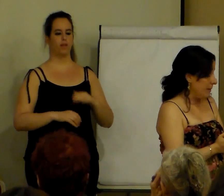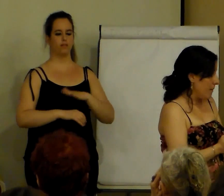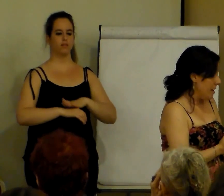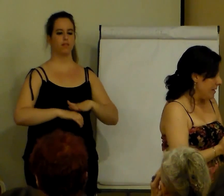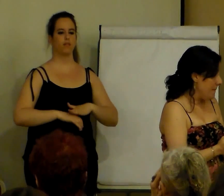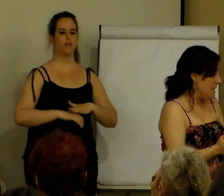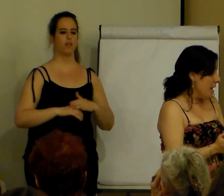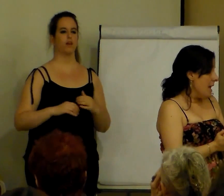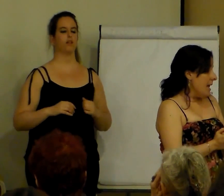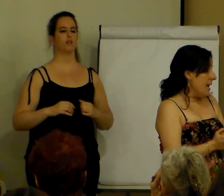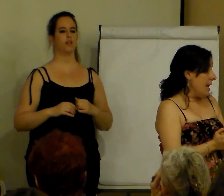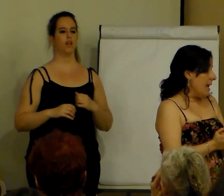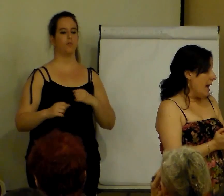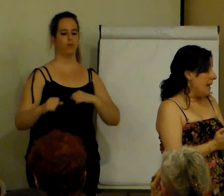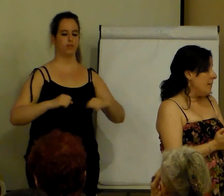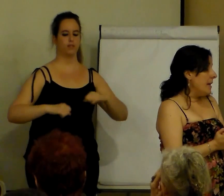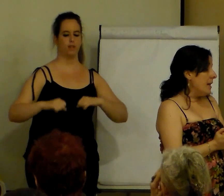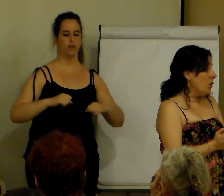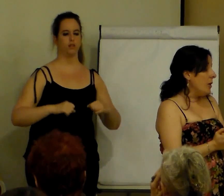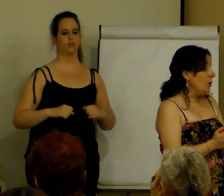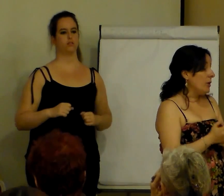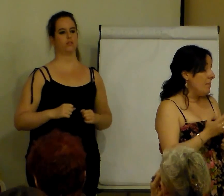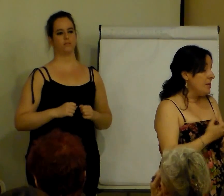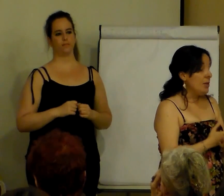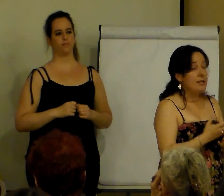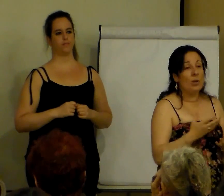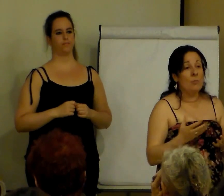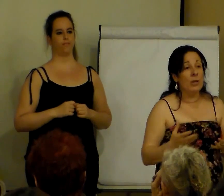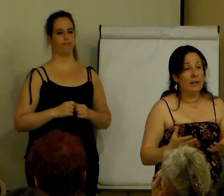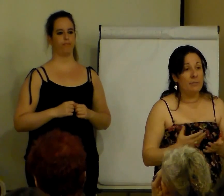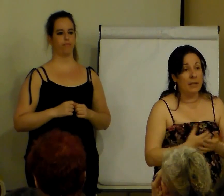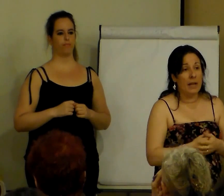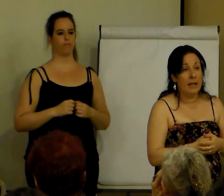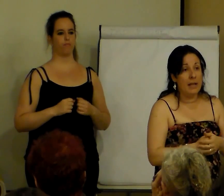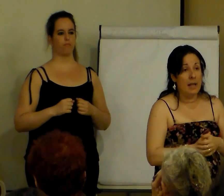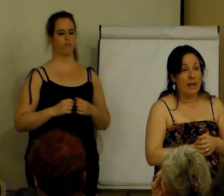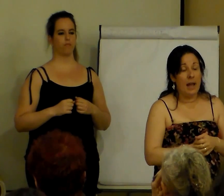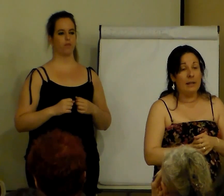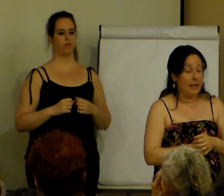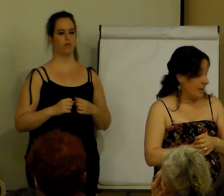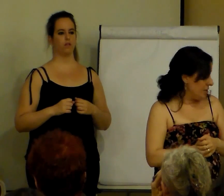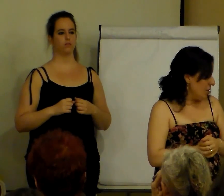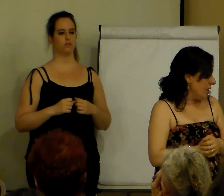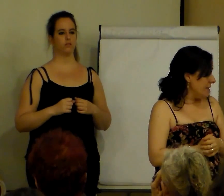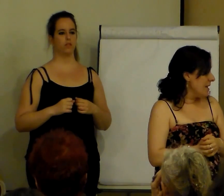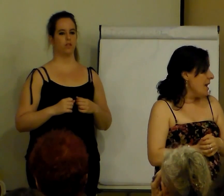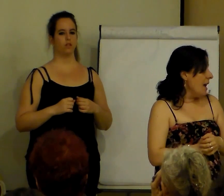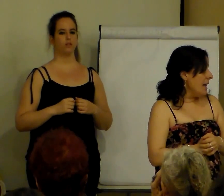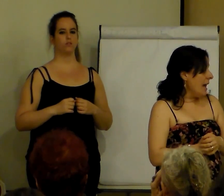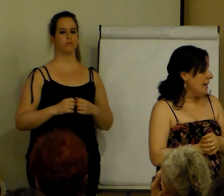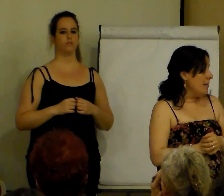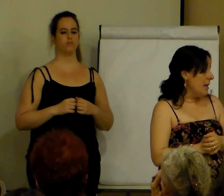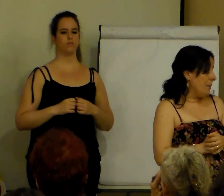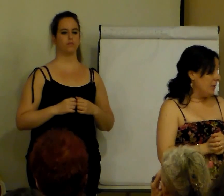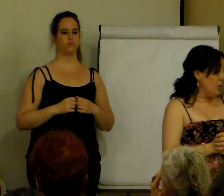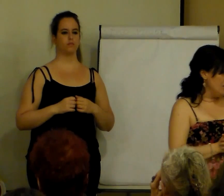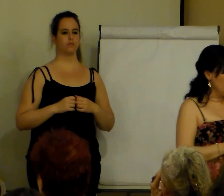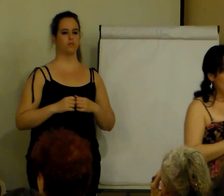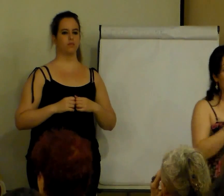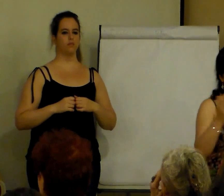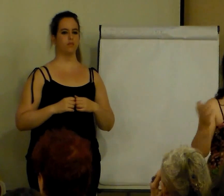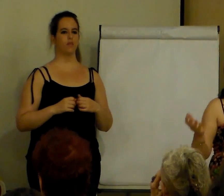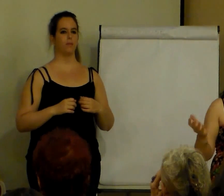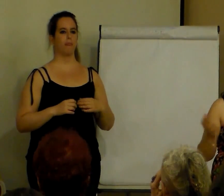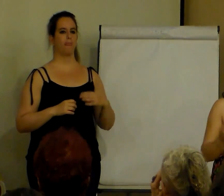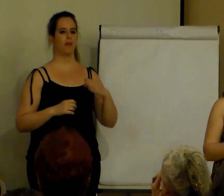sensibilidad, respectivamente. A nivel de los neurotransmisores y hormonas también hay alteraciones. A nivel del patrón